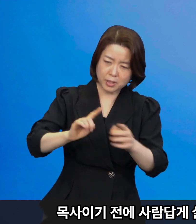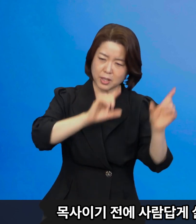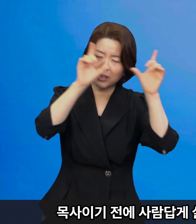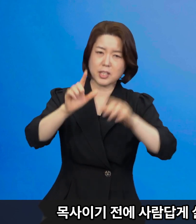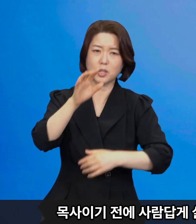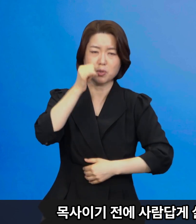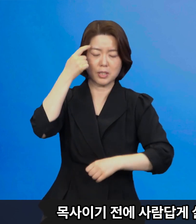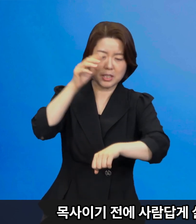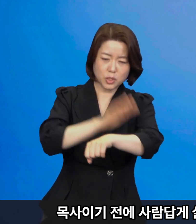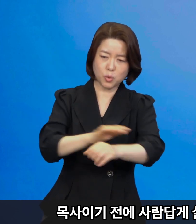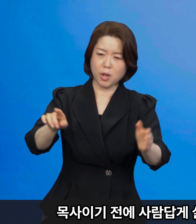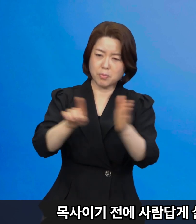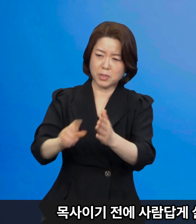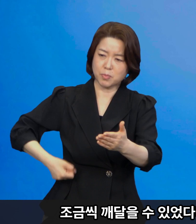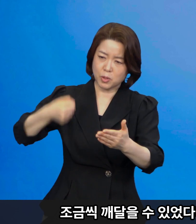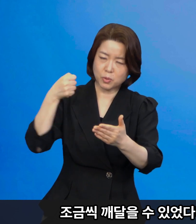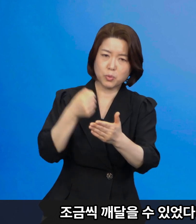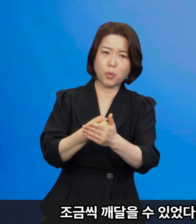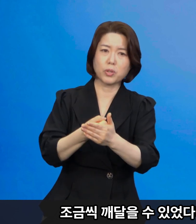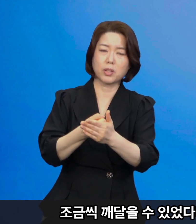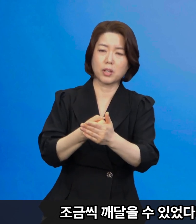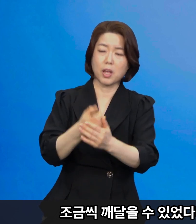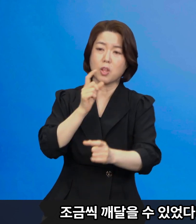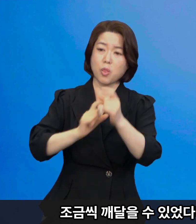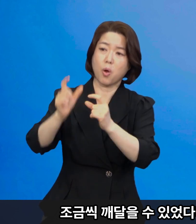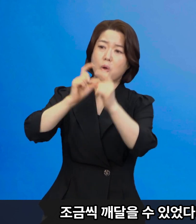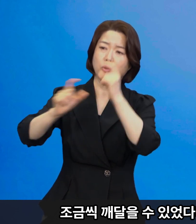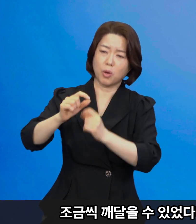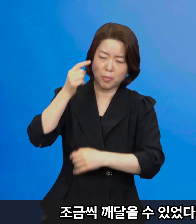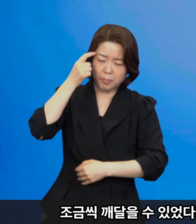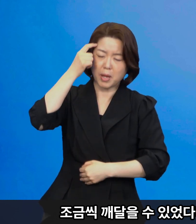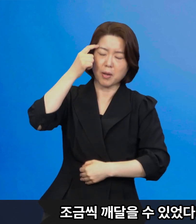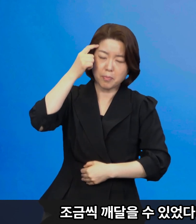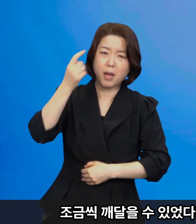있는 지혜와 믿음의 용기를 조금씩 깨달을 수